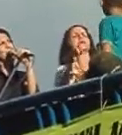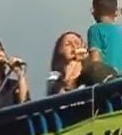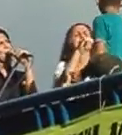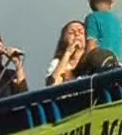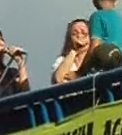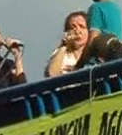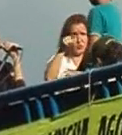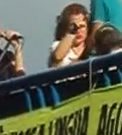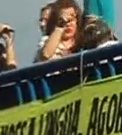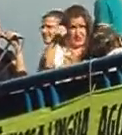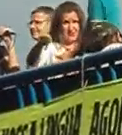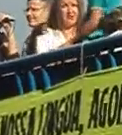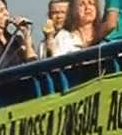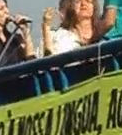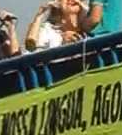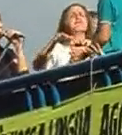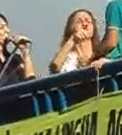gente ter feito essa marcha.